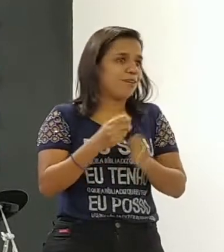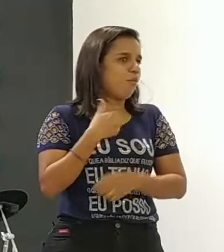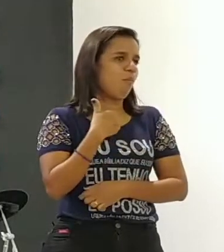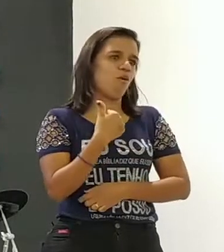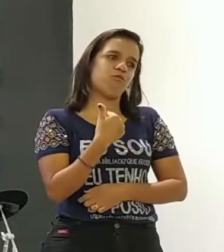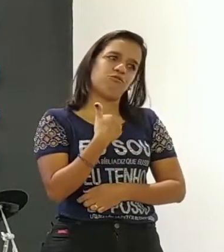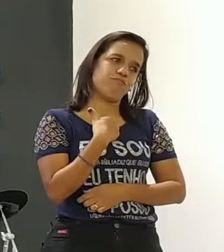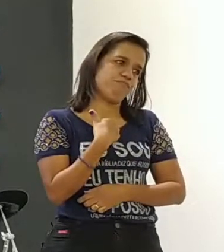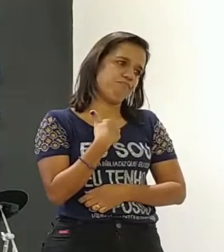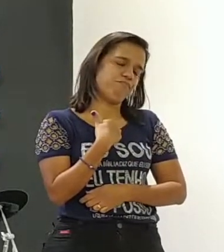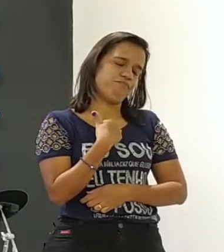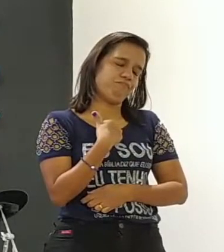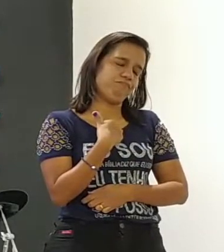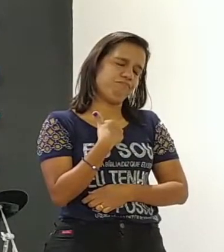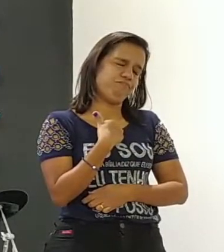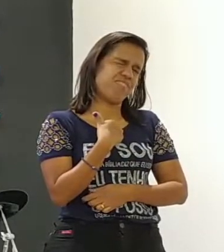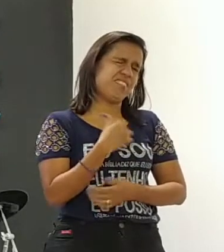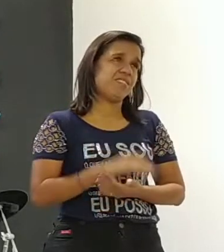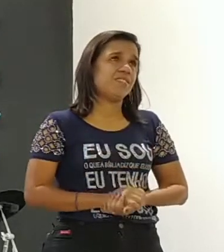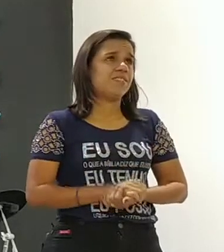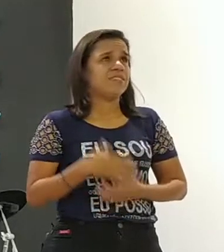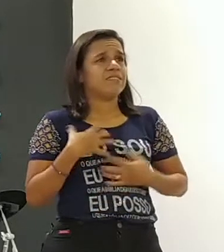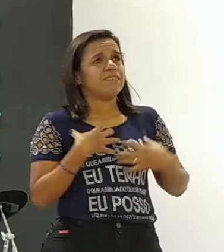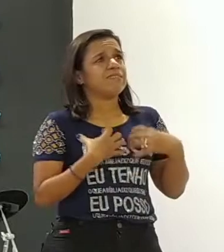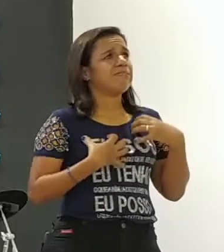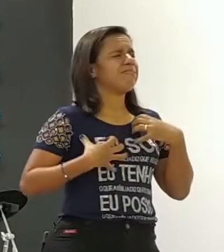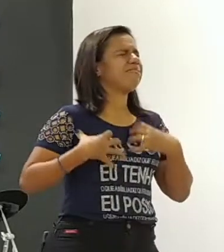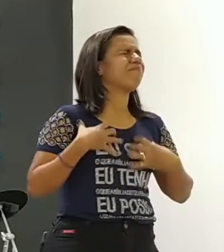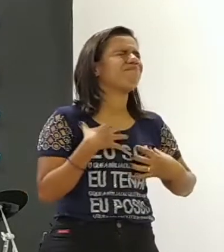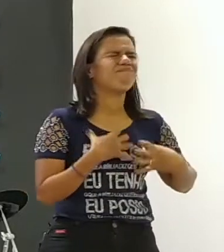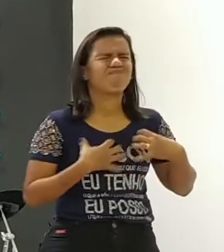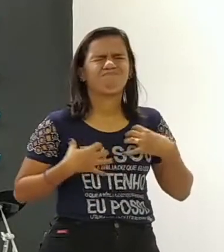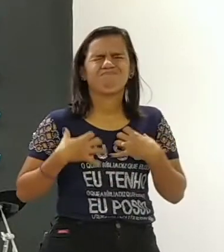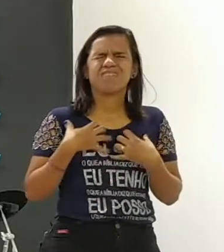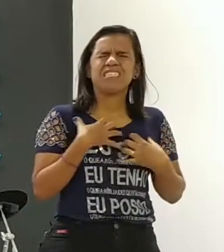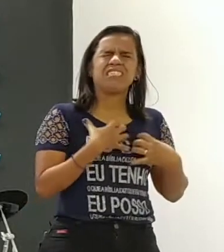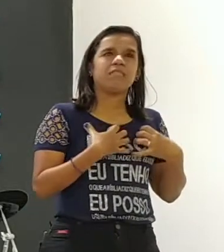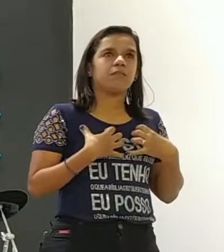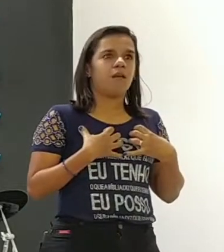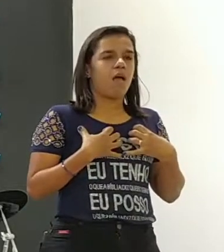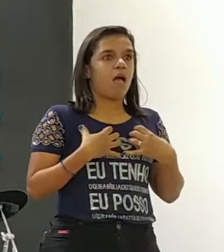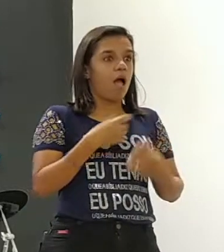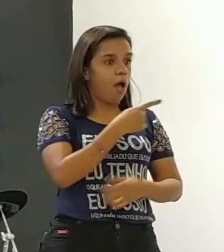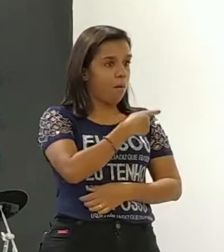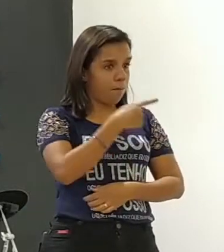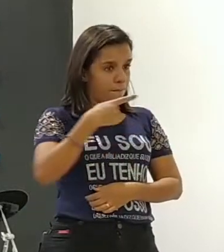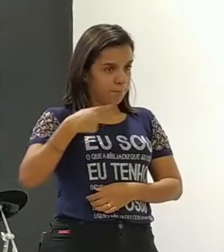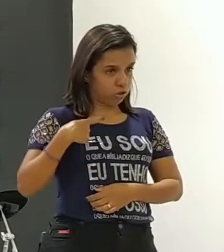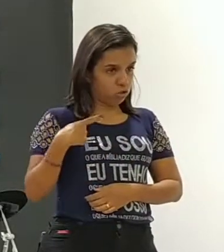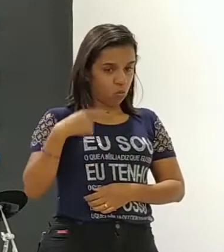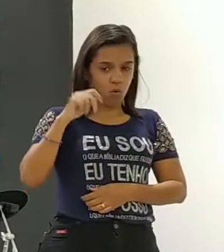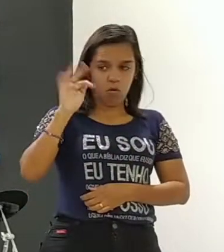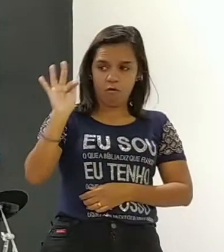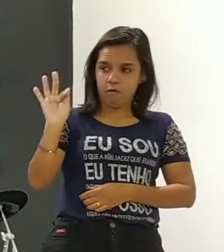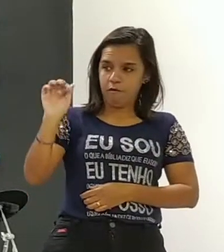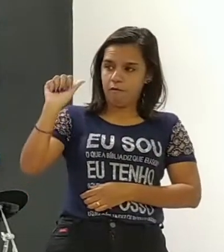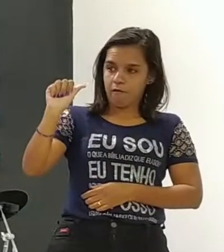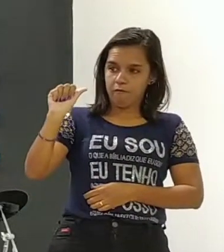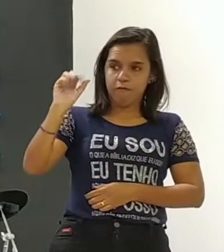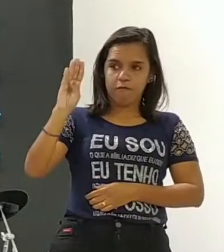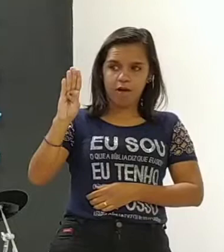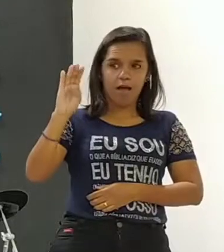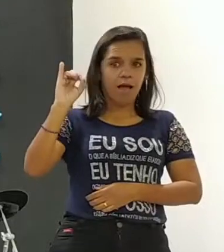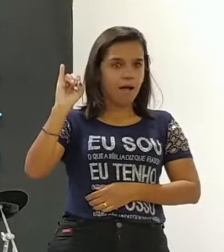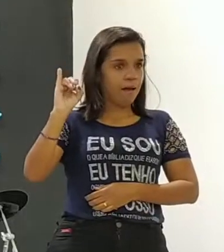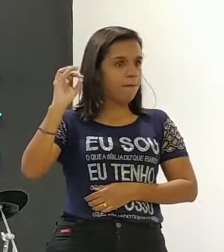pode. Aí aquilo ali foi batendo uma angústia. Aí o pastor Fábio veio numa quarta-feira pregar